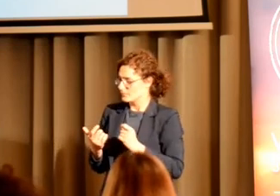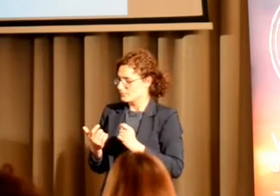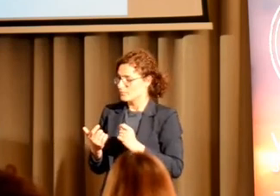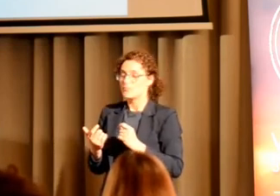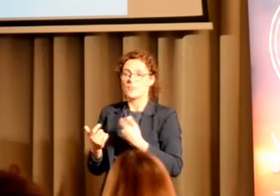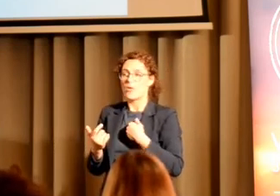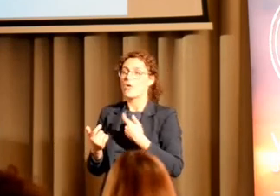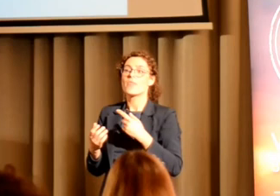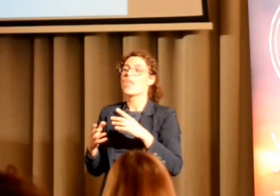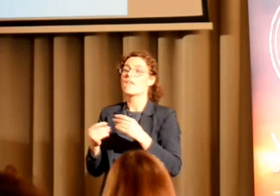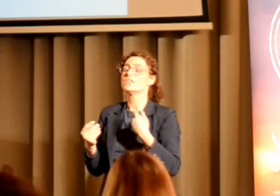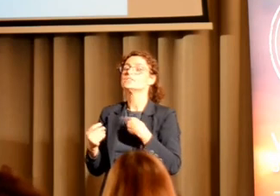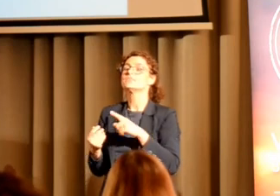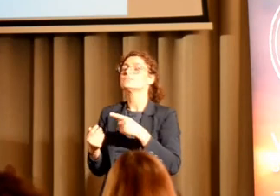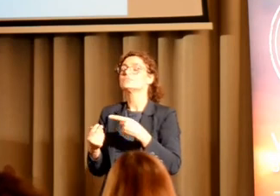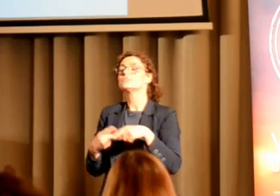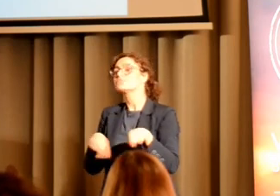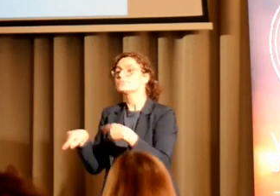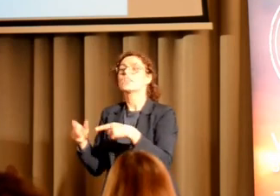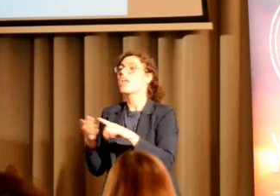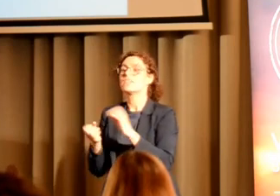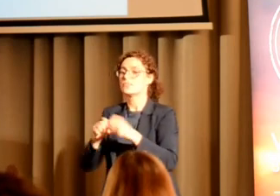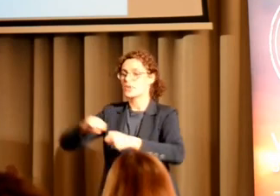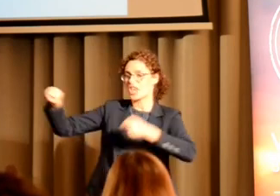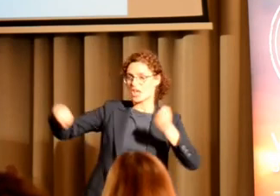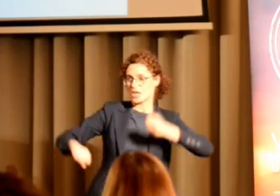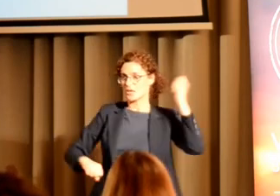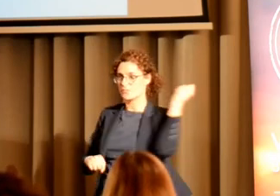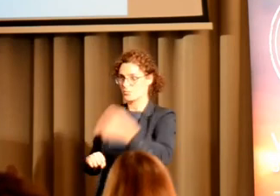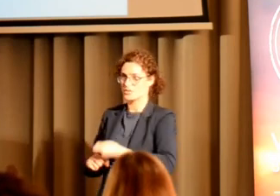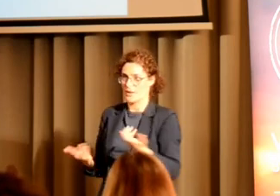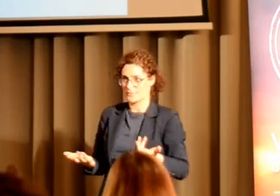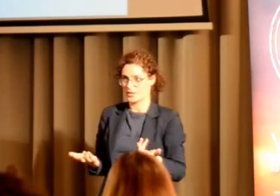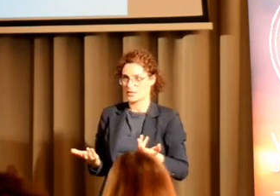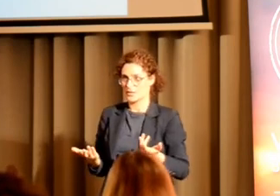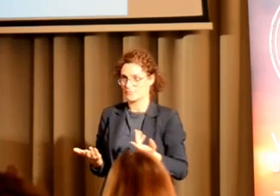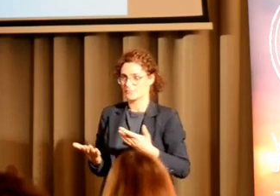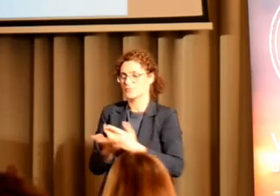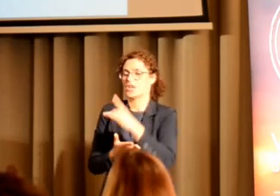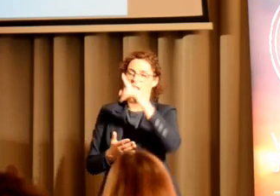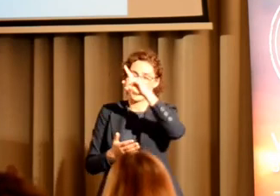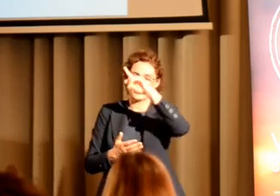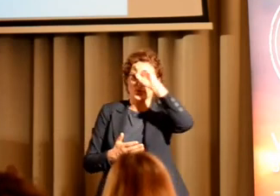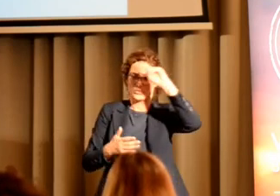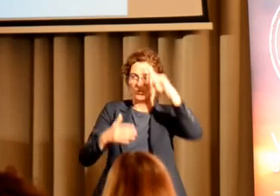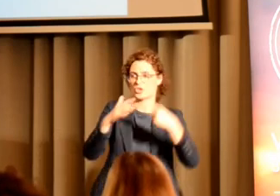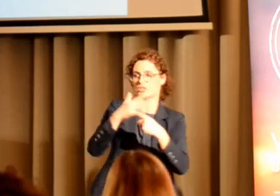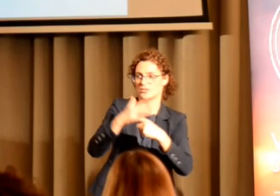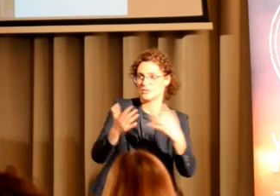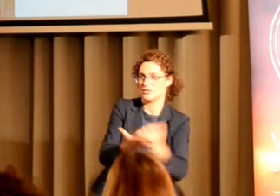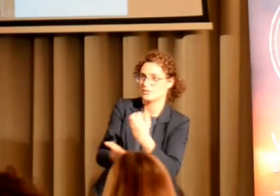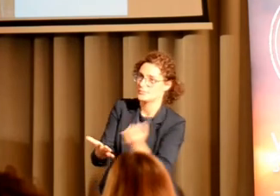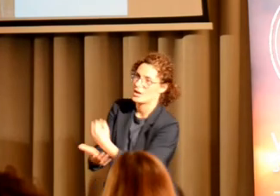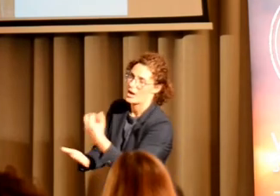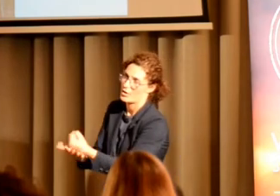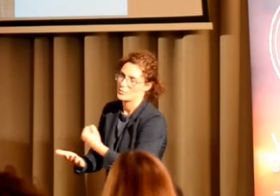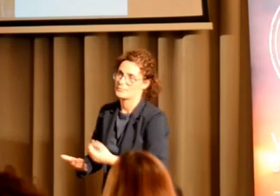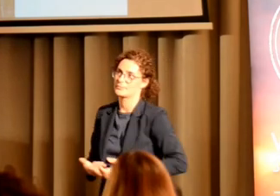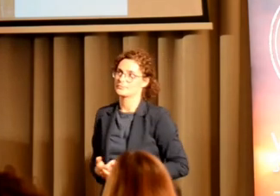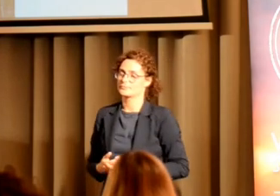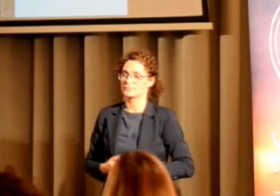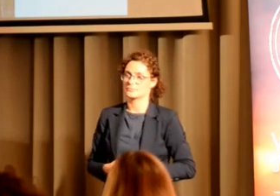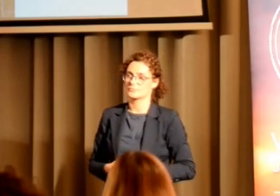stwierdziliśmy w lesie martwego szczeniaka, który został zabity kijem przez grzybiarza. Więc różne rzeczy tym młodym